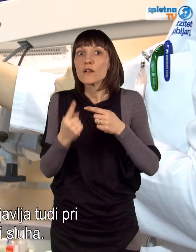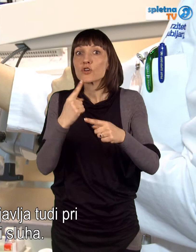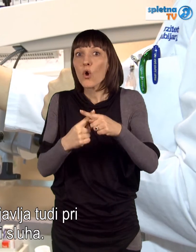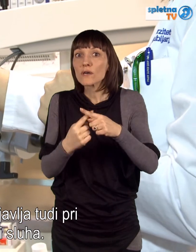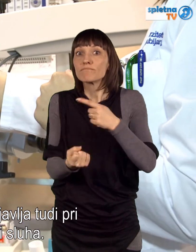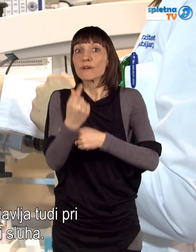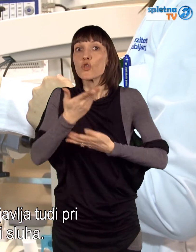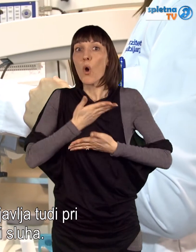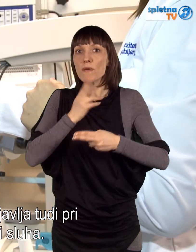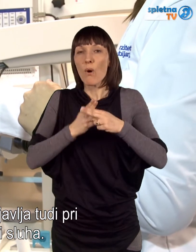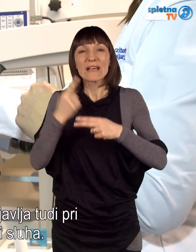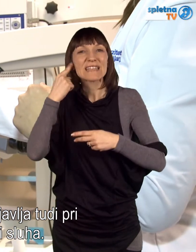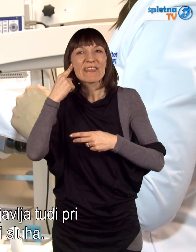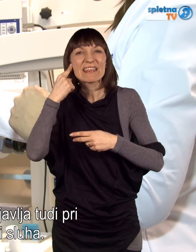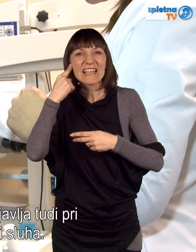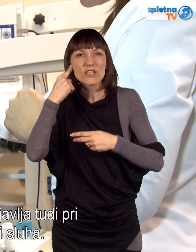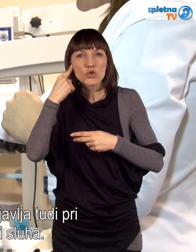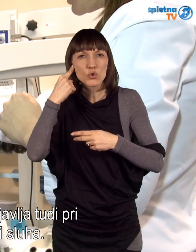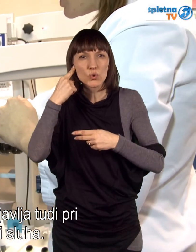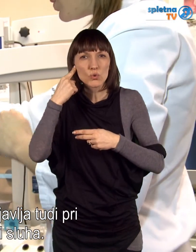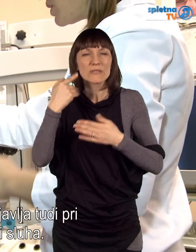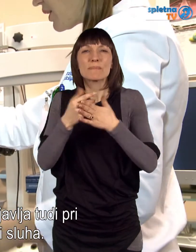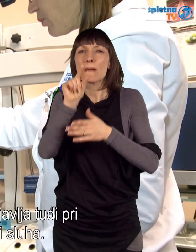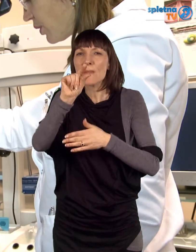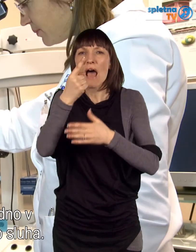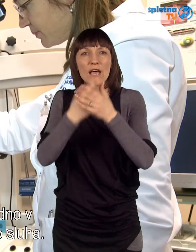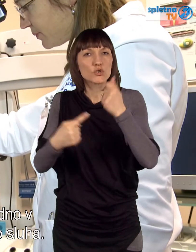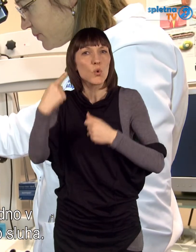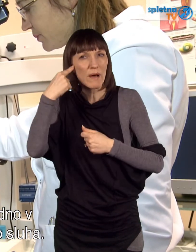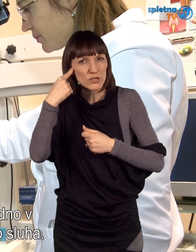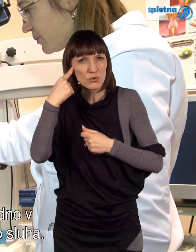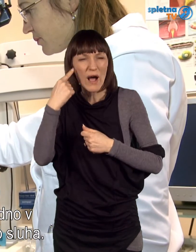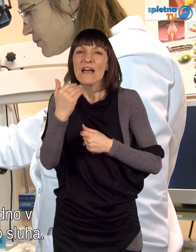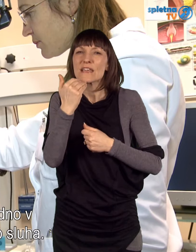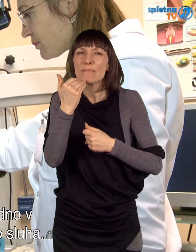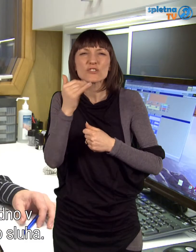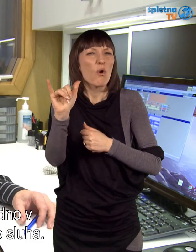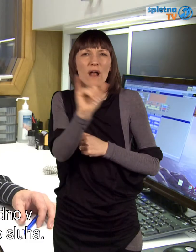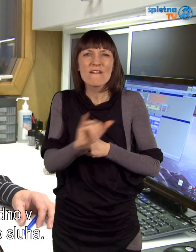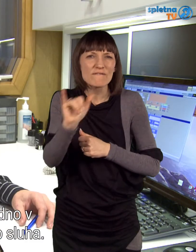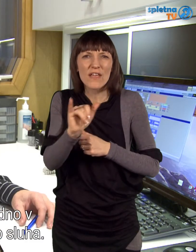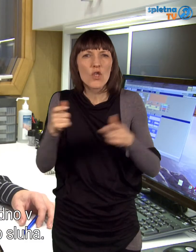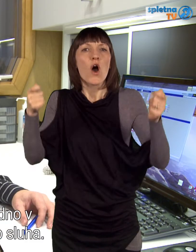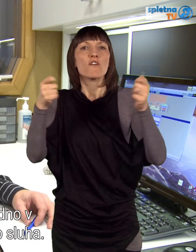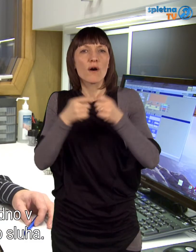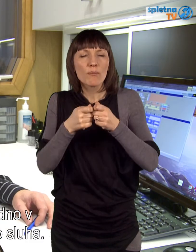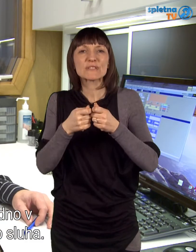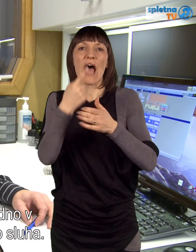pojavlja tinitus tudi pri zelo majhnih izgubah sluha, je pa skoraj izključno vedno v povezavi z